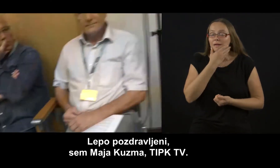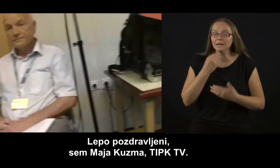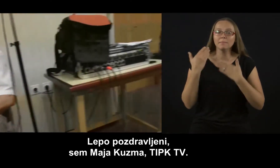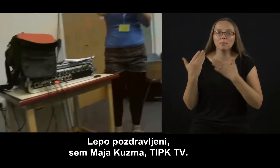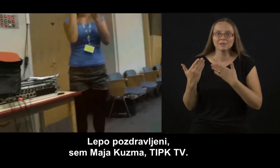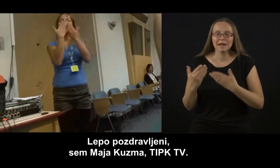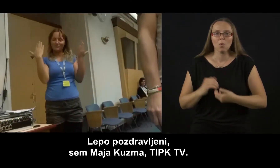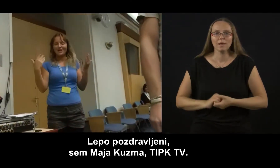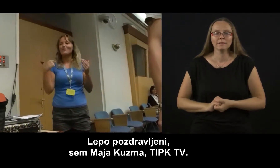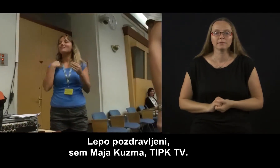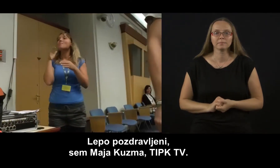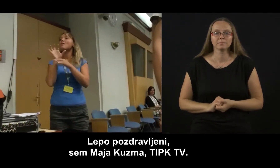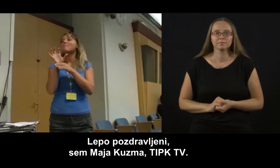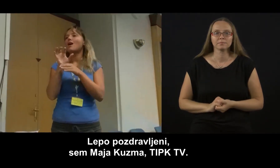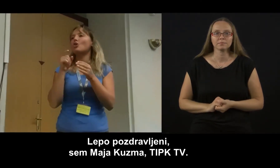Lepo pozdravljeni.